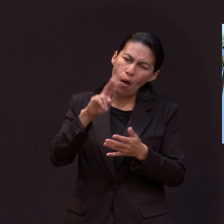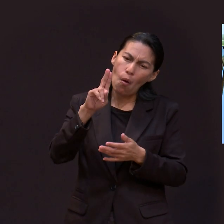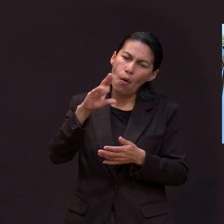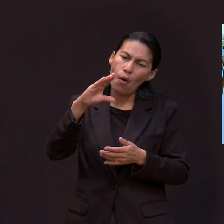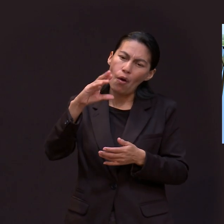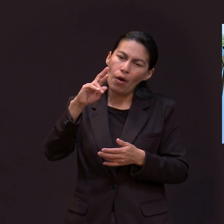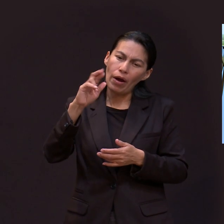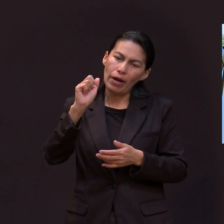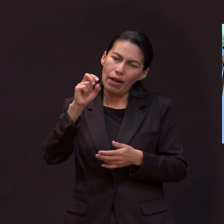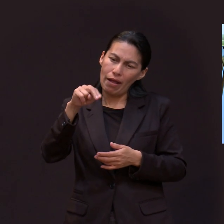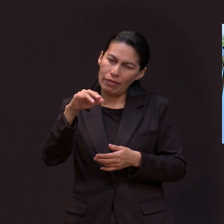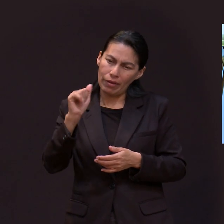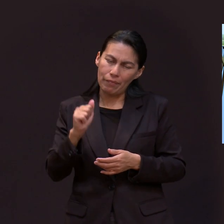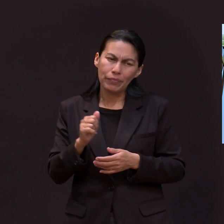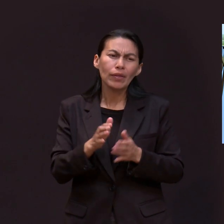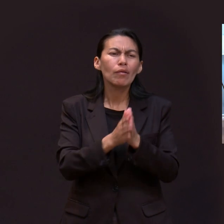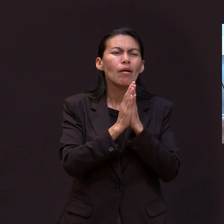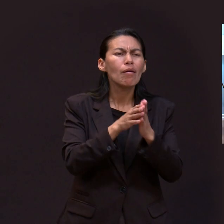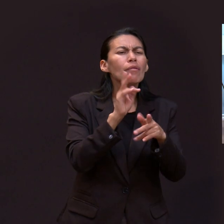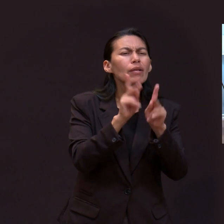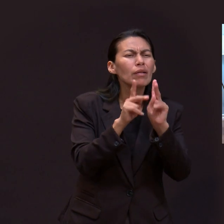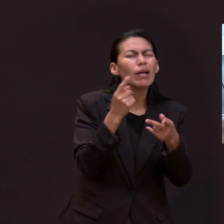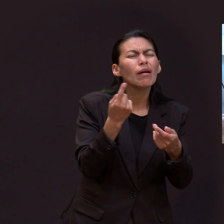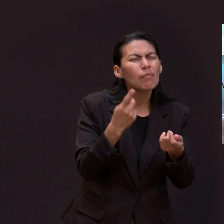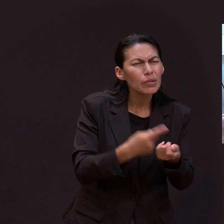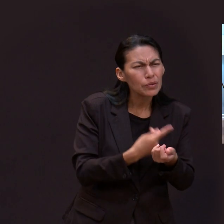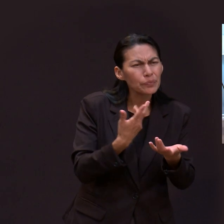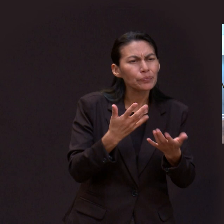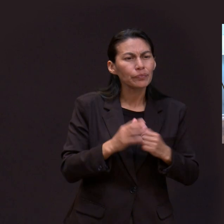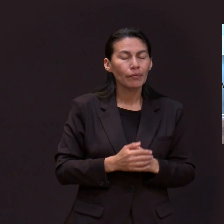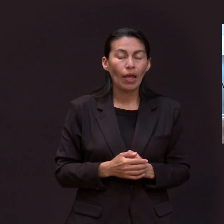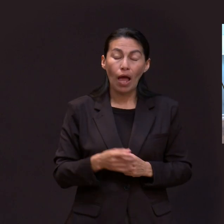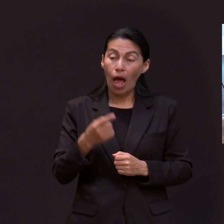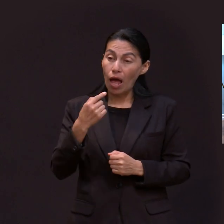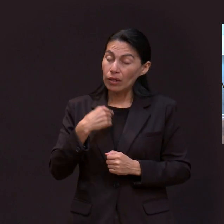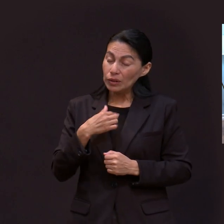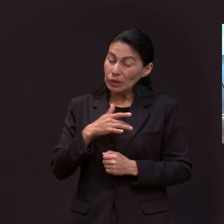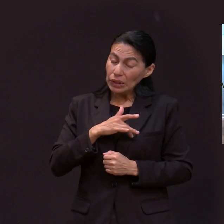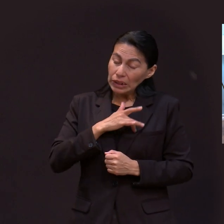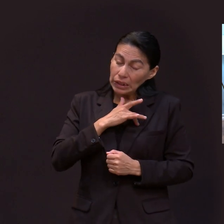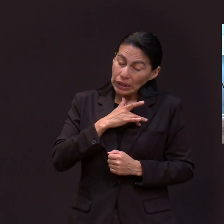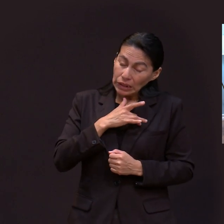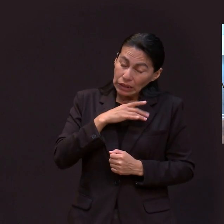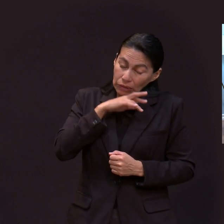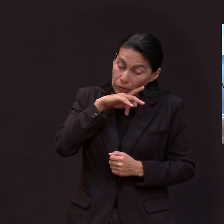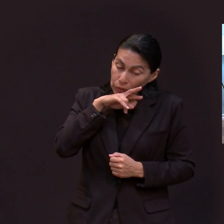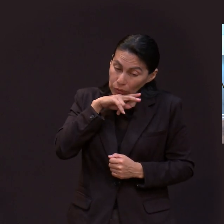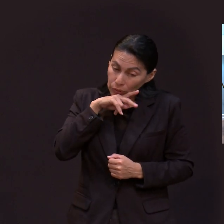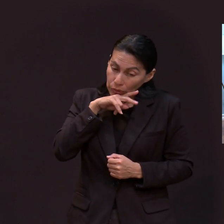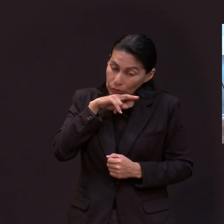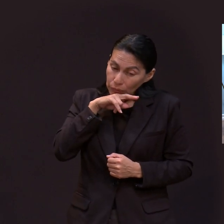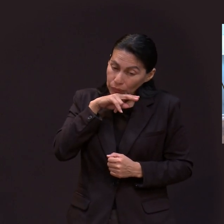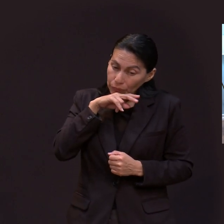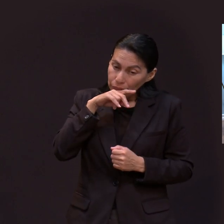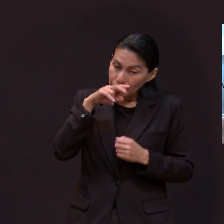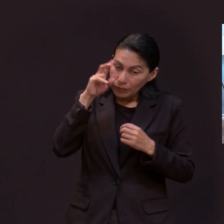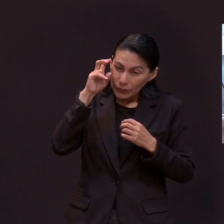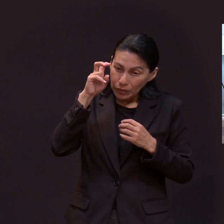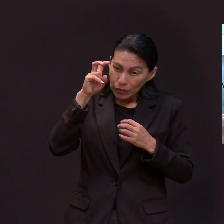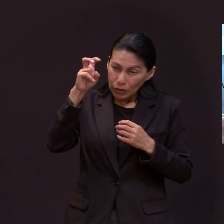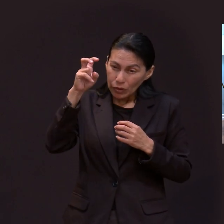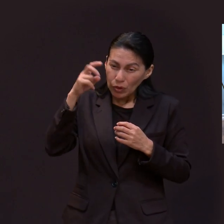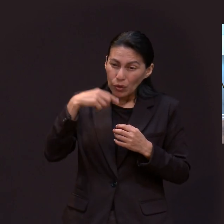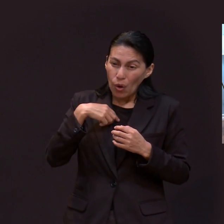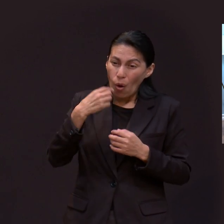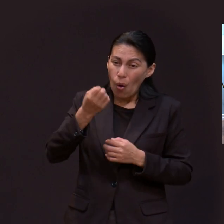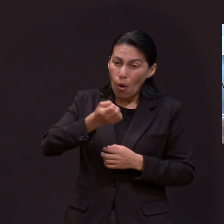cráneo así es pastor cuéntenos qué pasó entonces entonces yo me sentí preocupada por ese sueño que realmente